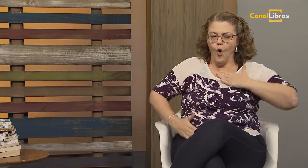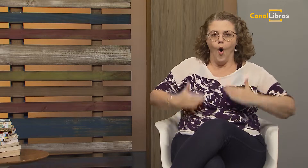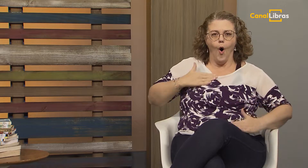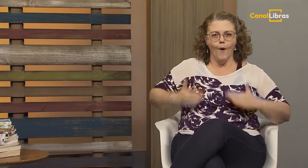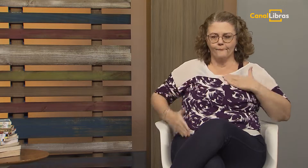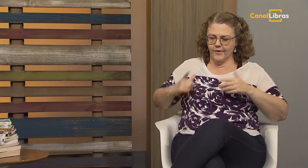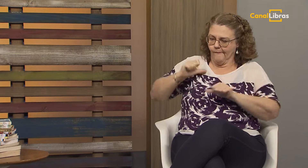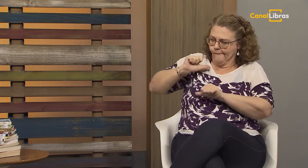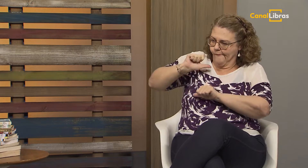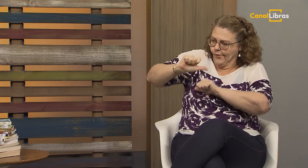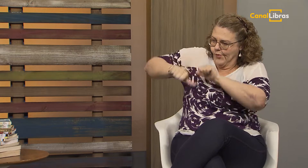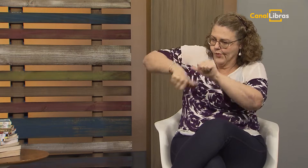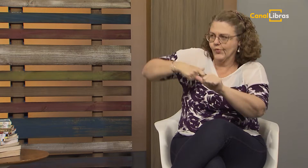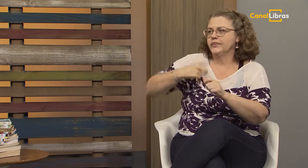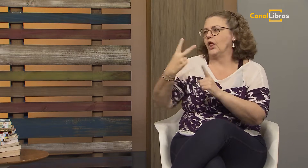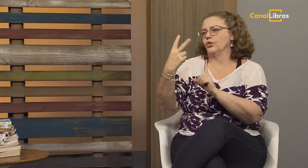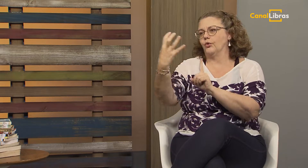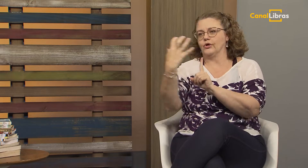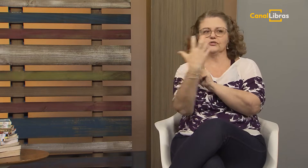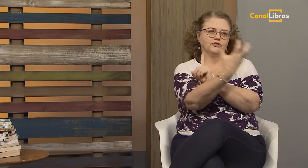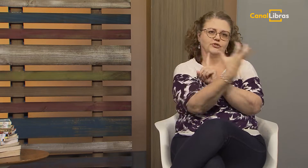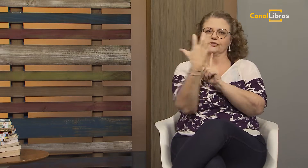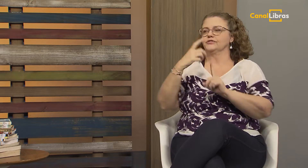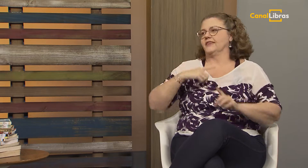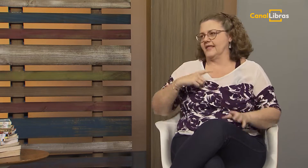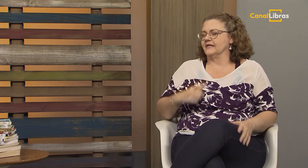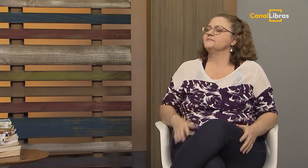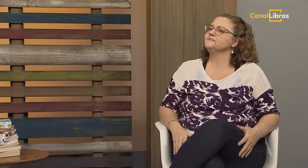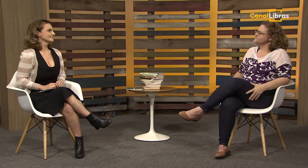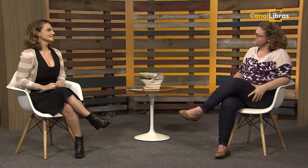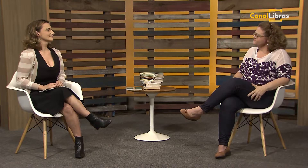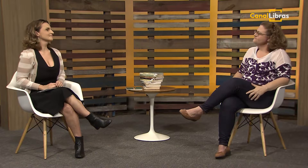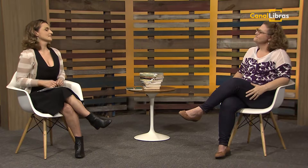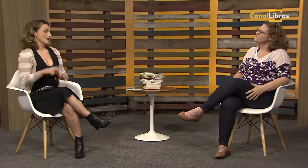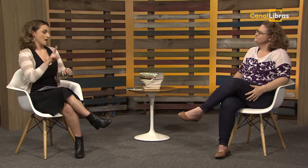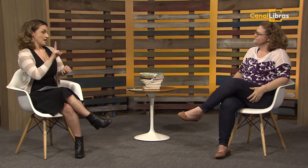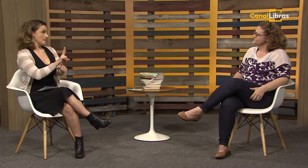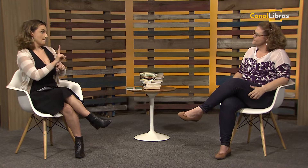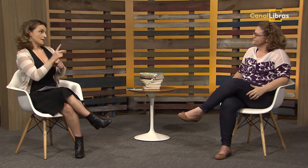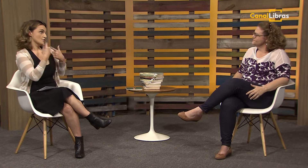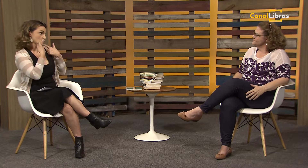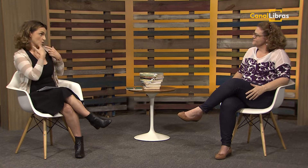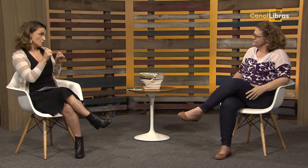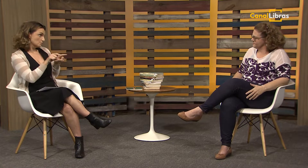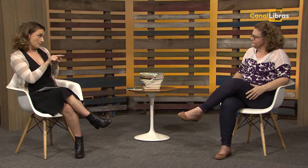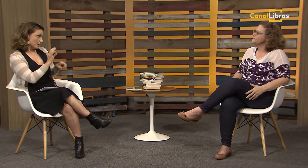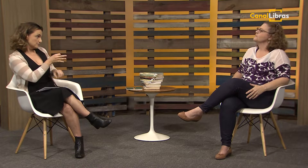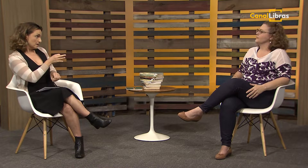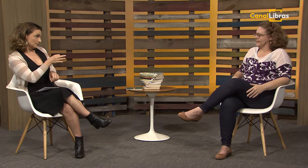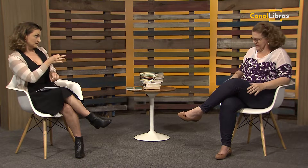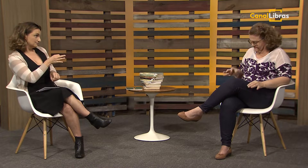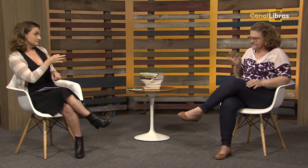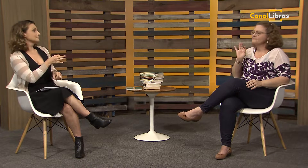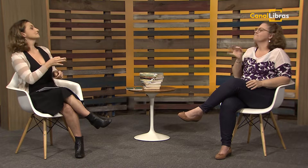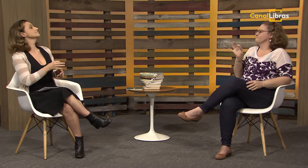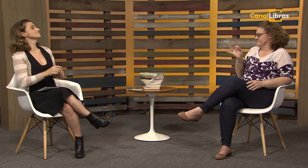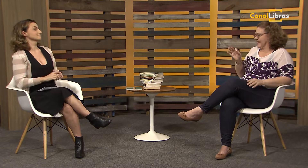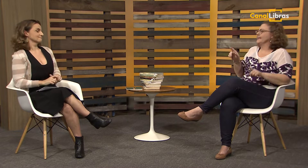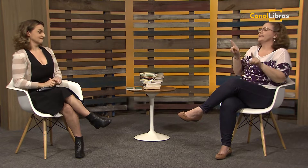corporal, por exemplo. Tanto os externos quanto internos influenciam. E o empréstimo linguístico também. Sim,